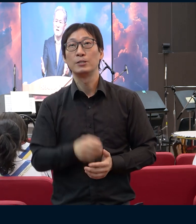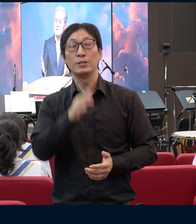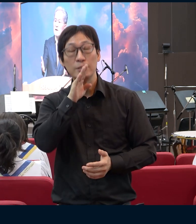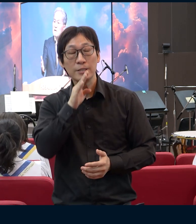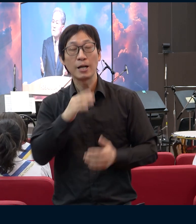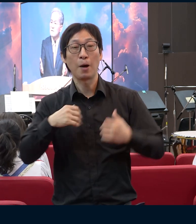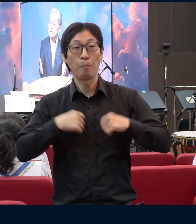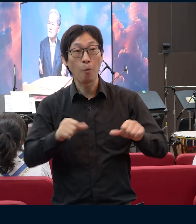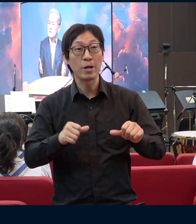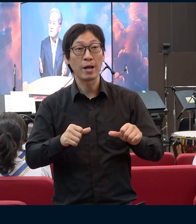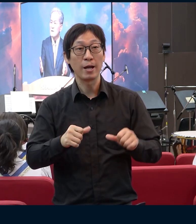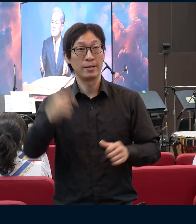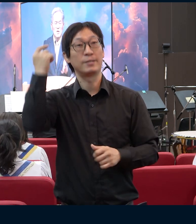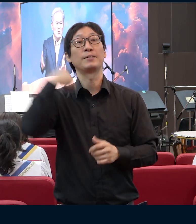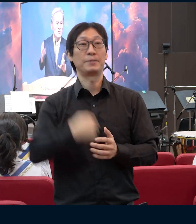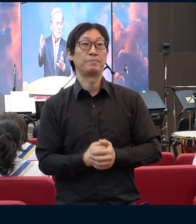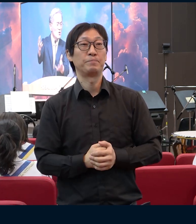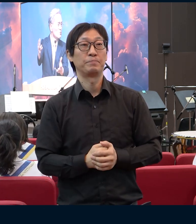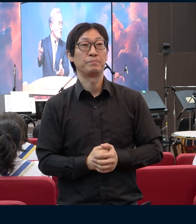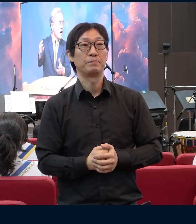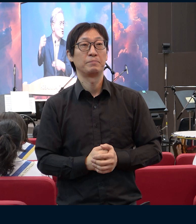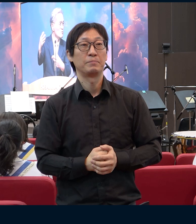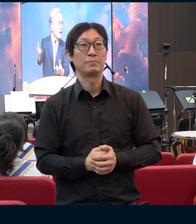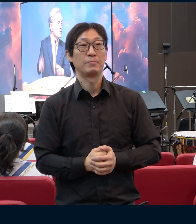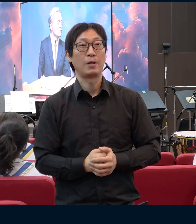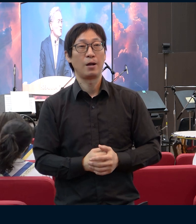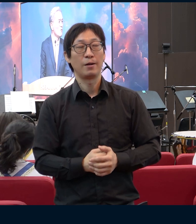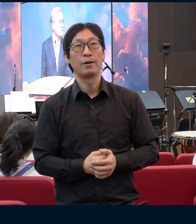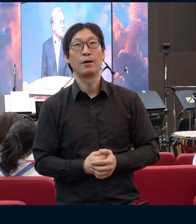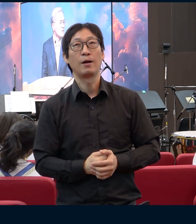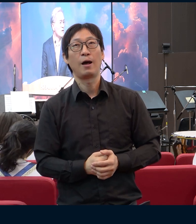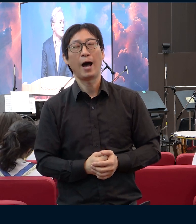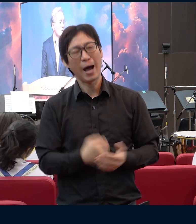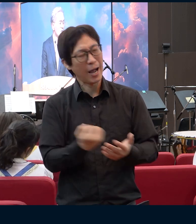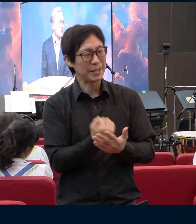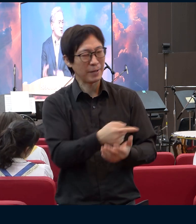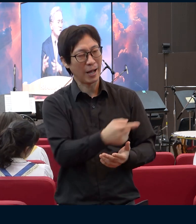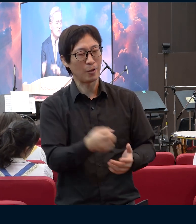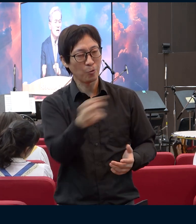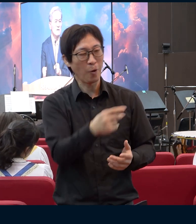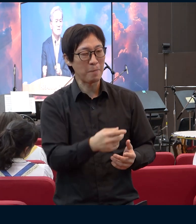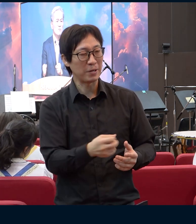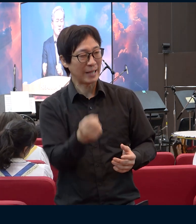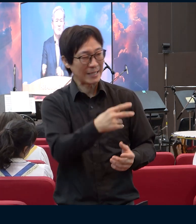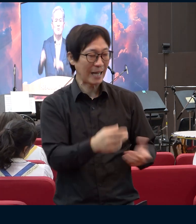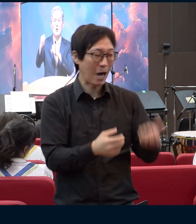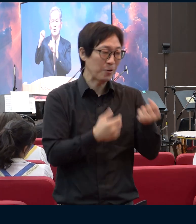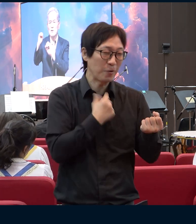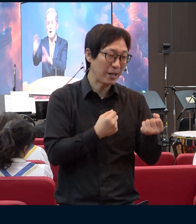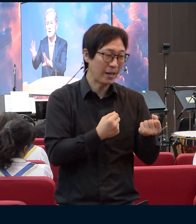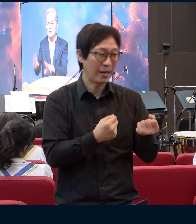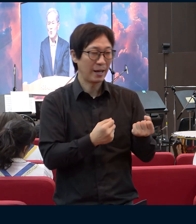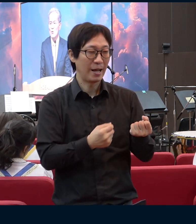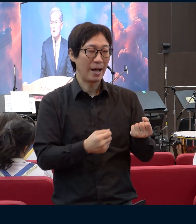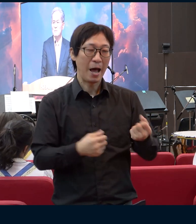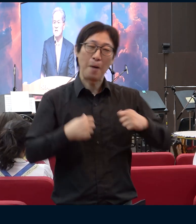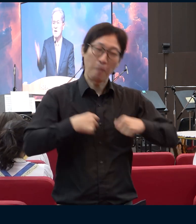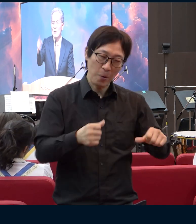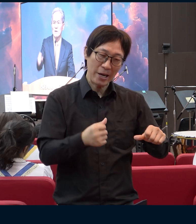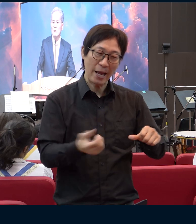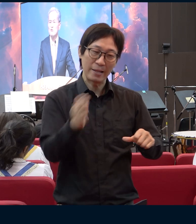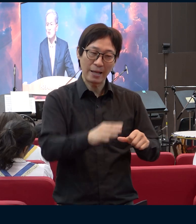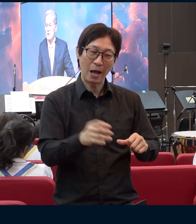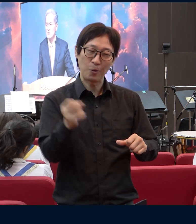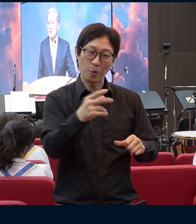그게 진짜 포기라는 거예요. 미련 남겨두고 아쉬움 남겨두고, 그래서 그냥 버렸다고 하는데